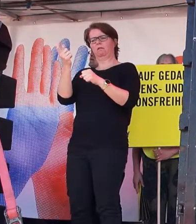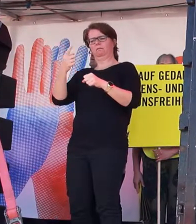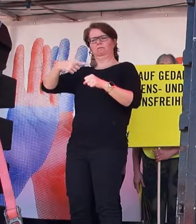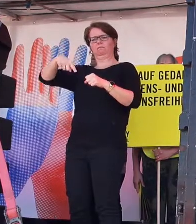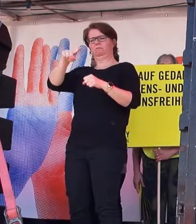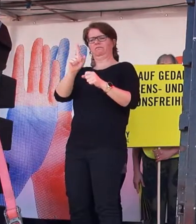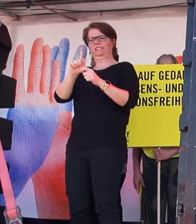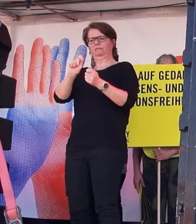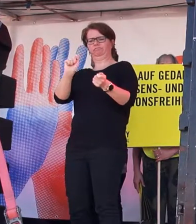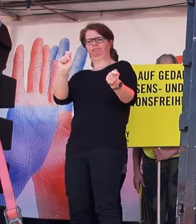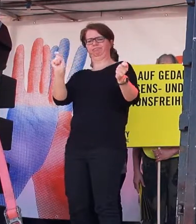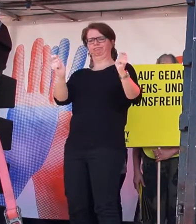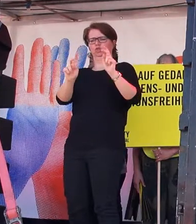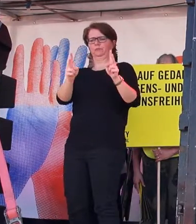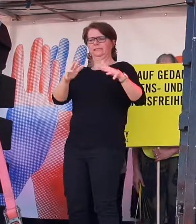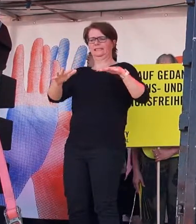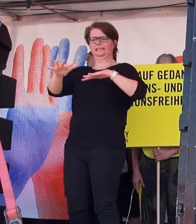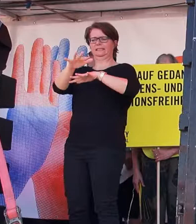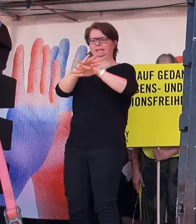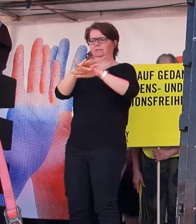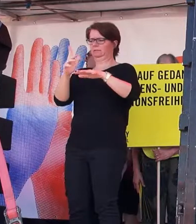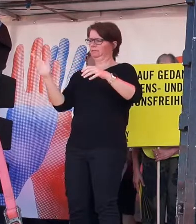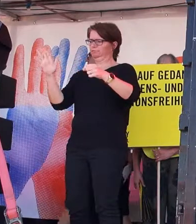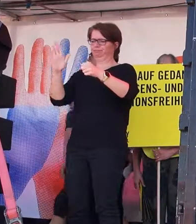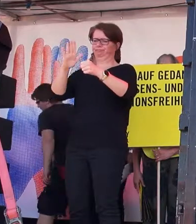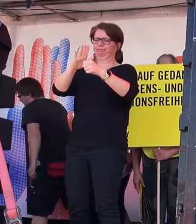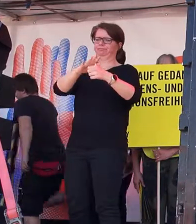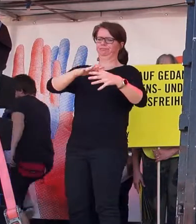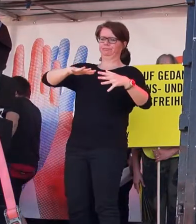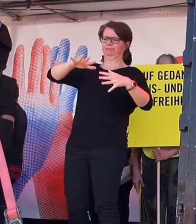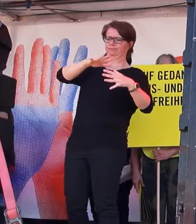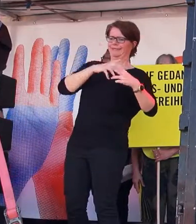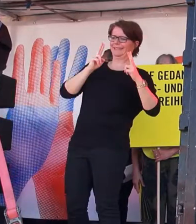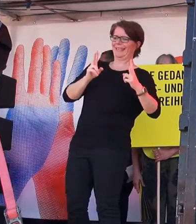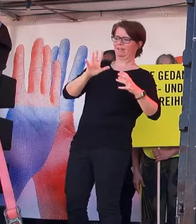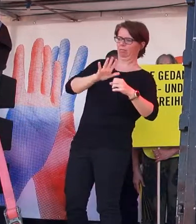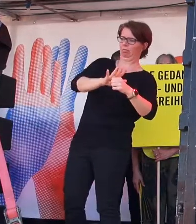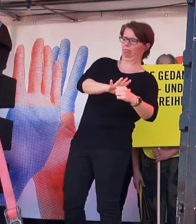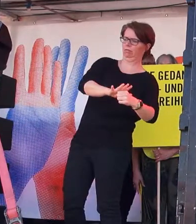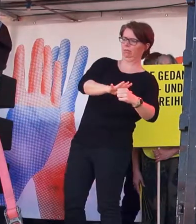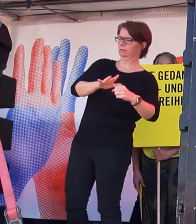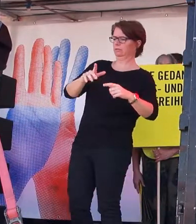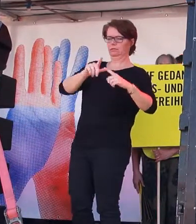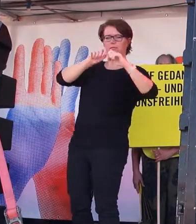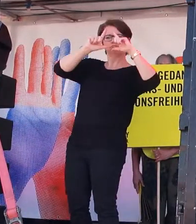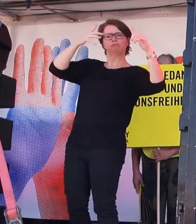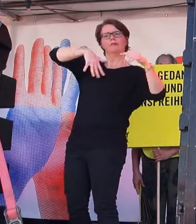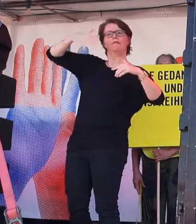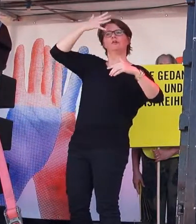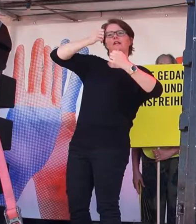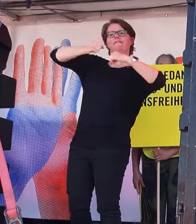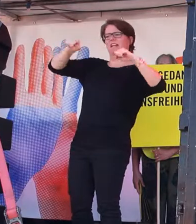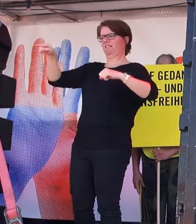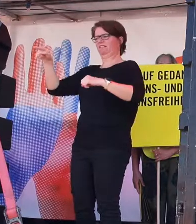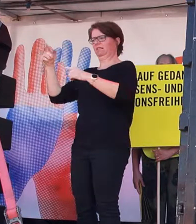unsere gemeinsame Überzeugung, die diese unser Verständnis von Menschenrechten, Freiheit und Demokratie angreifen wollen, dann sind